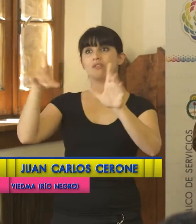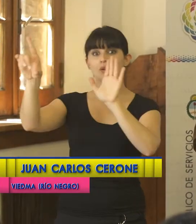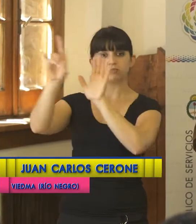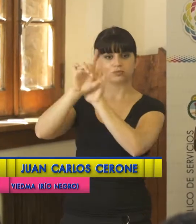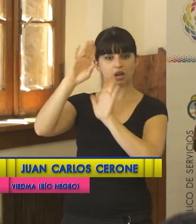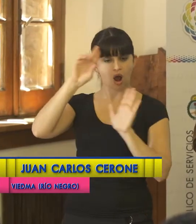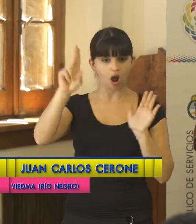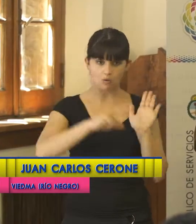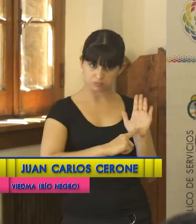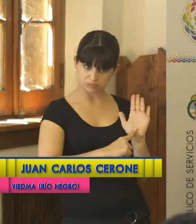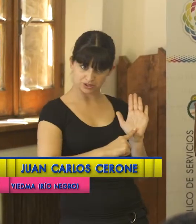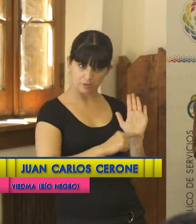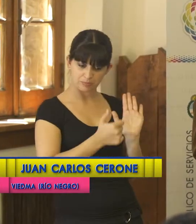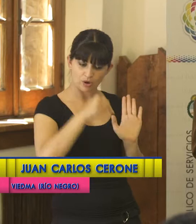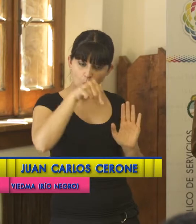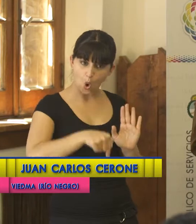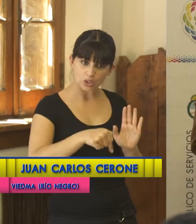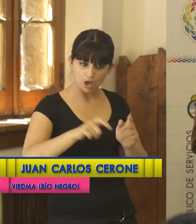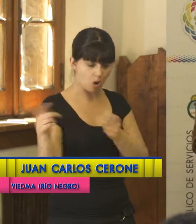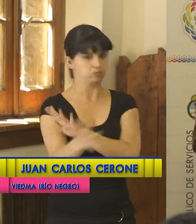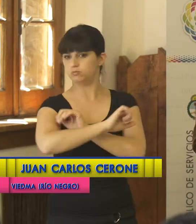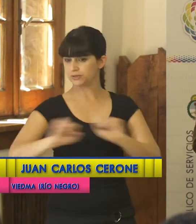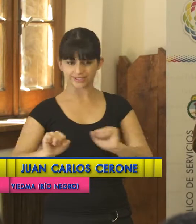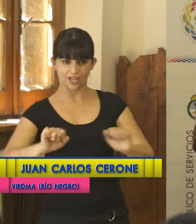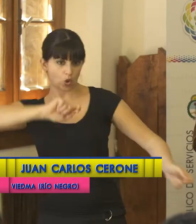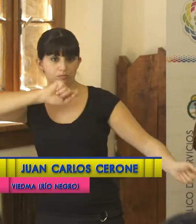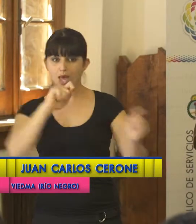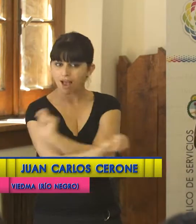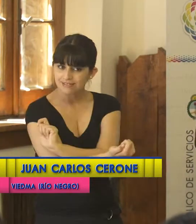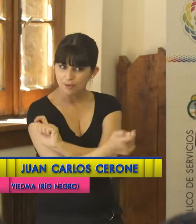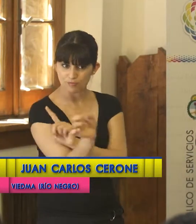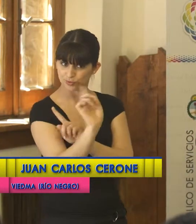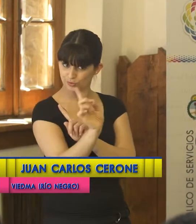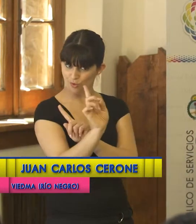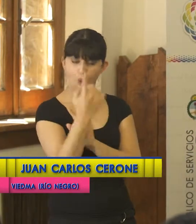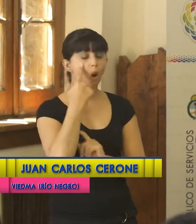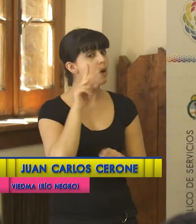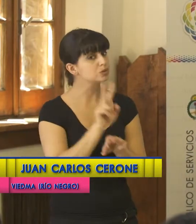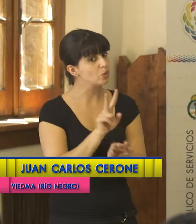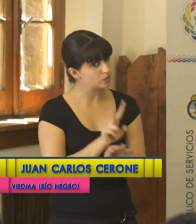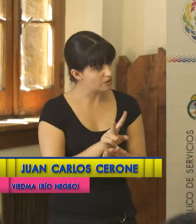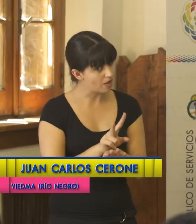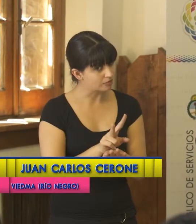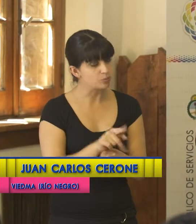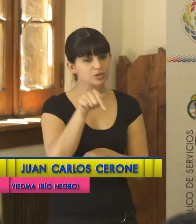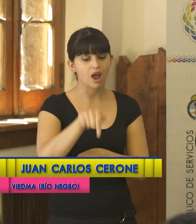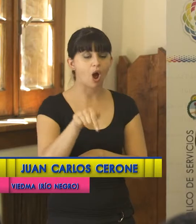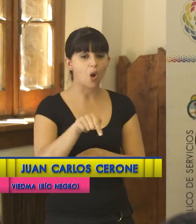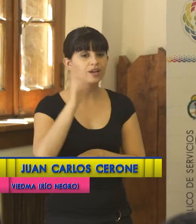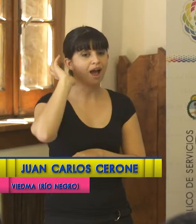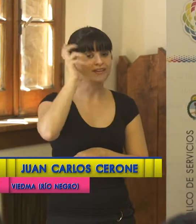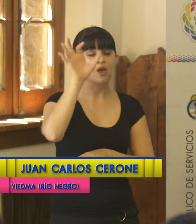hoy creo tomar medidas drásticas porque se cerrarían varios medios existentes